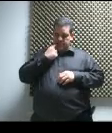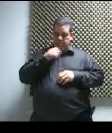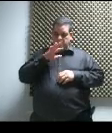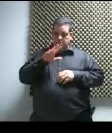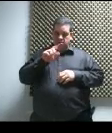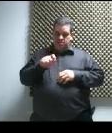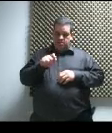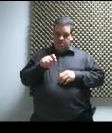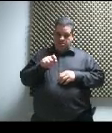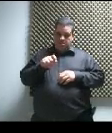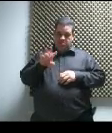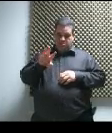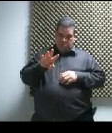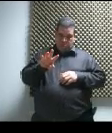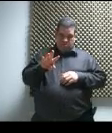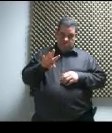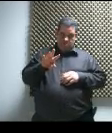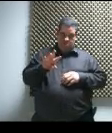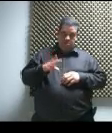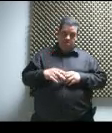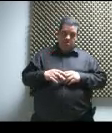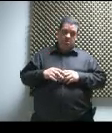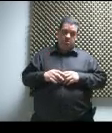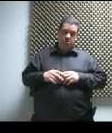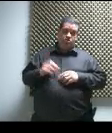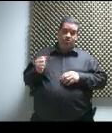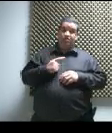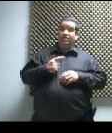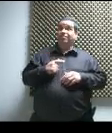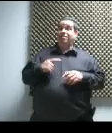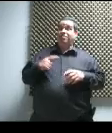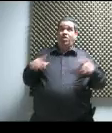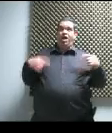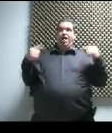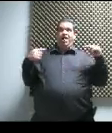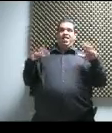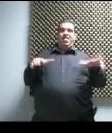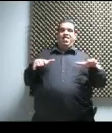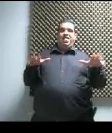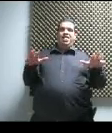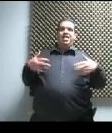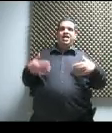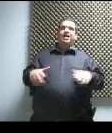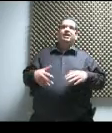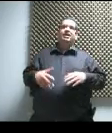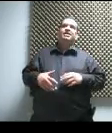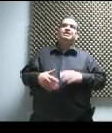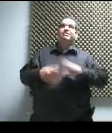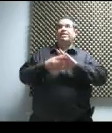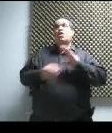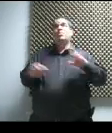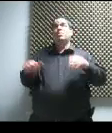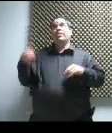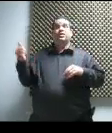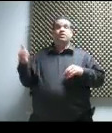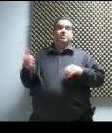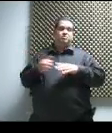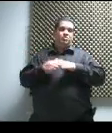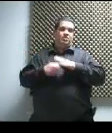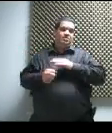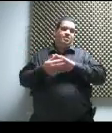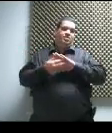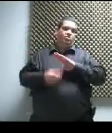5.4, me parece que es. que... estábamos de puerto. Correcto. Imagínate, fue la réplica de... Y eso fue la réplica de... Estuvo por debajo